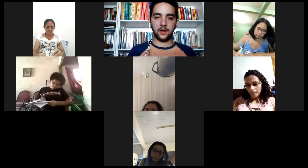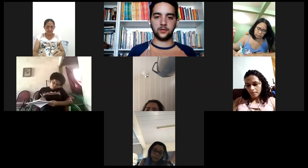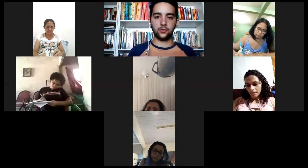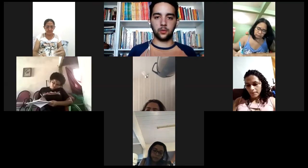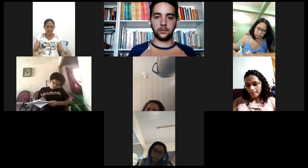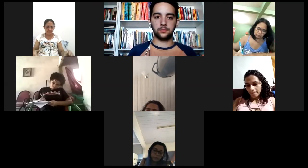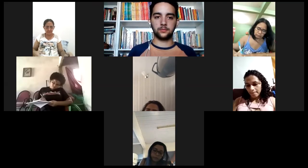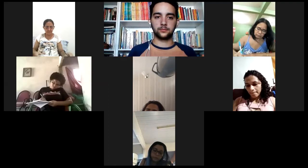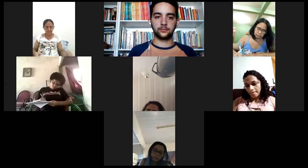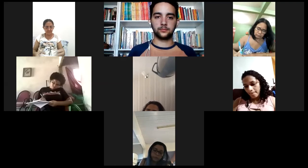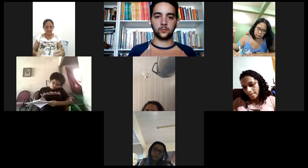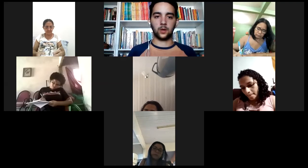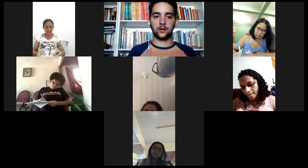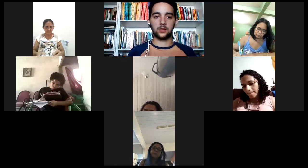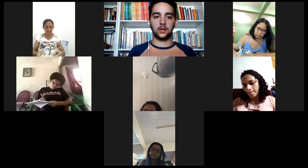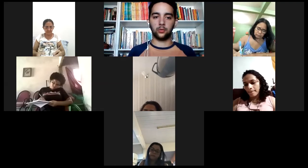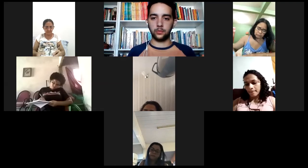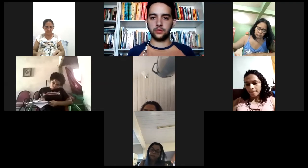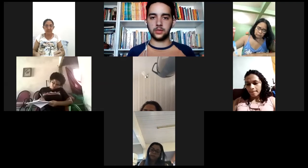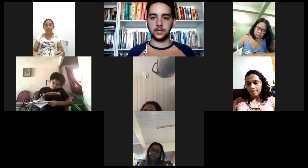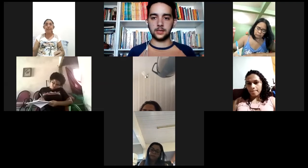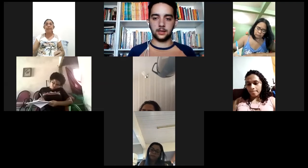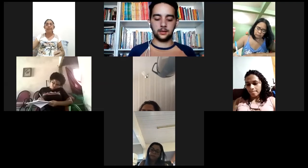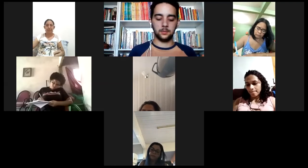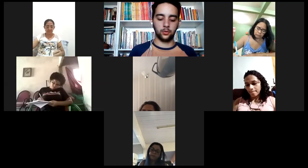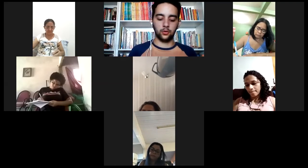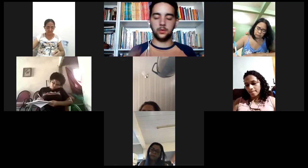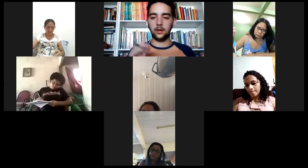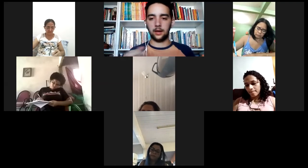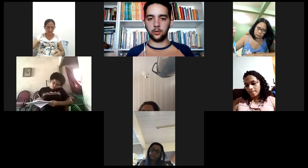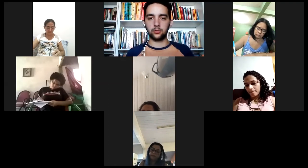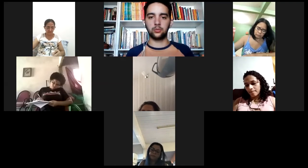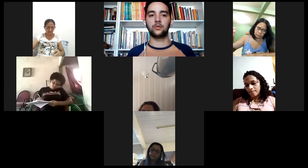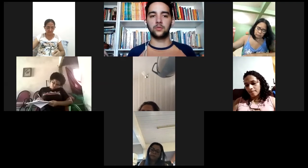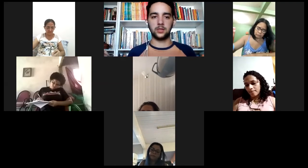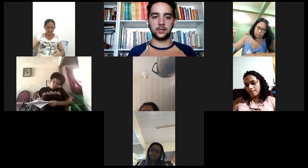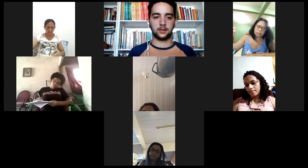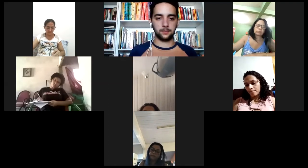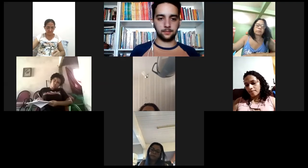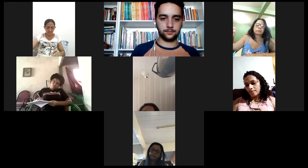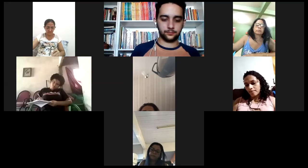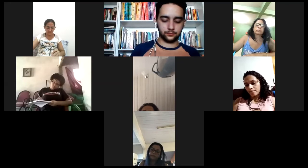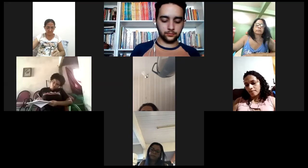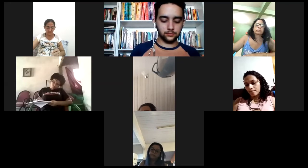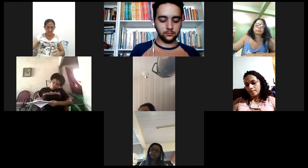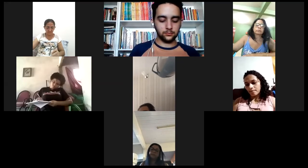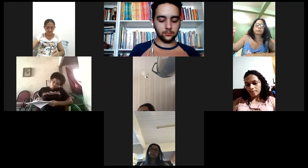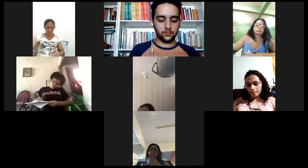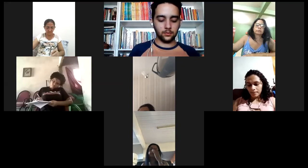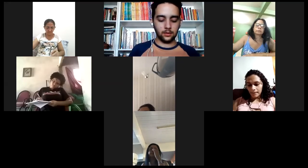Aí faz o nome. No caso aí é o nome de vocês, né? Meu nome, aí bota o nome de vocês.